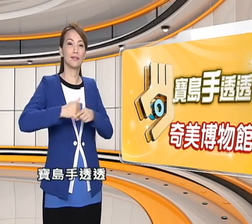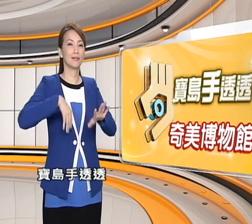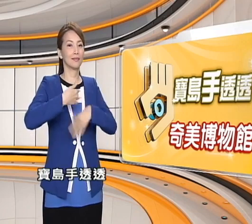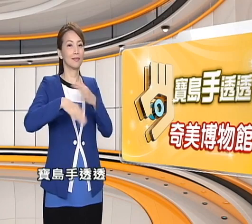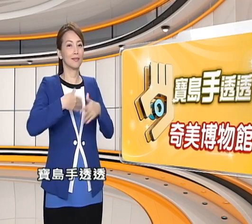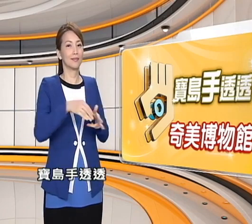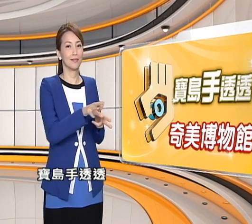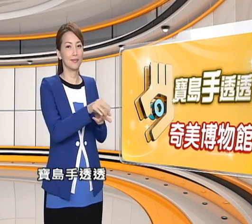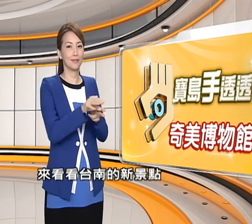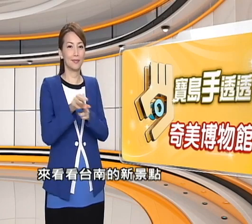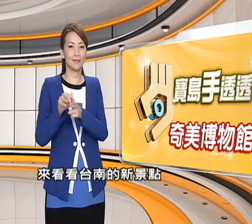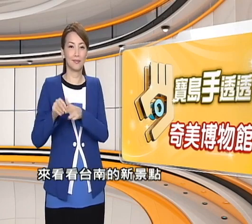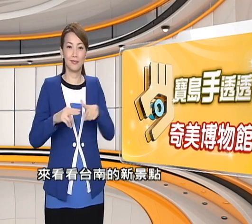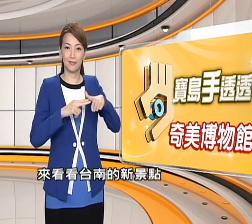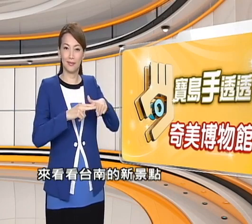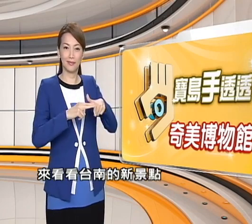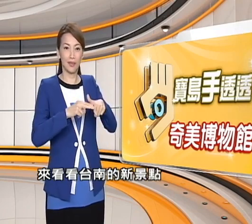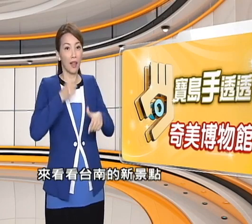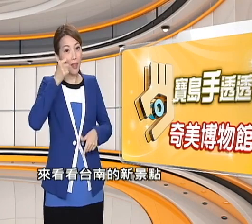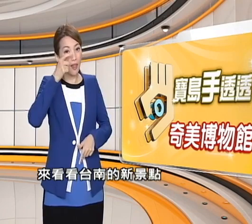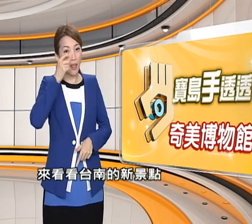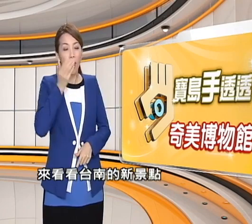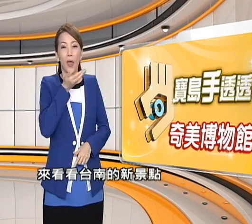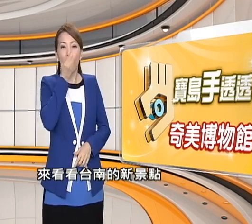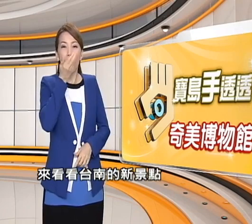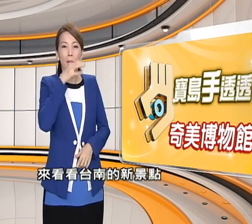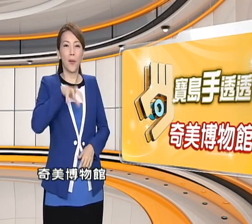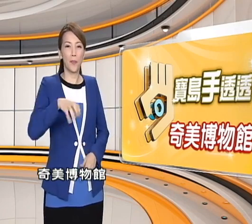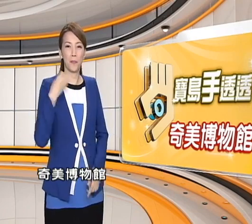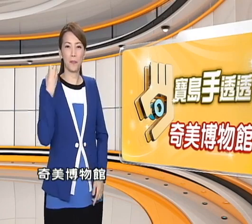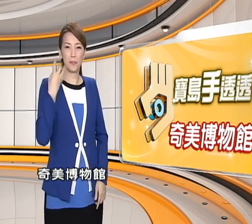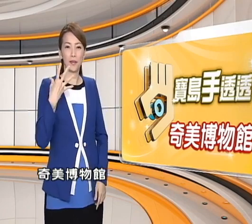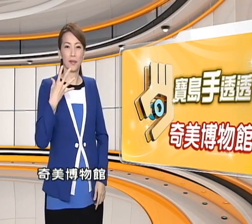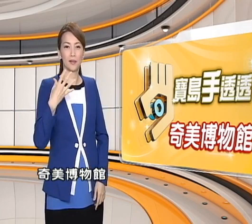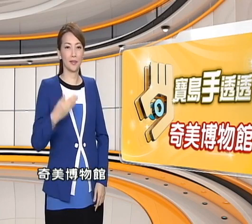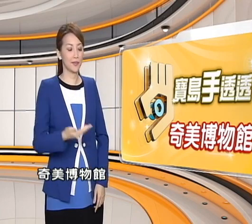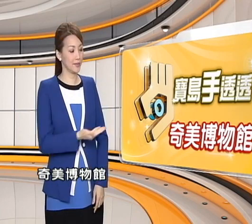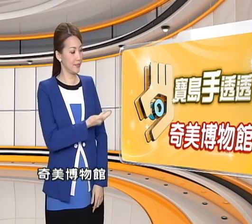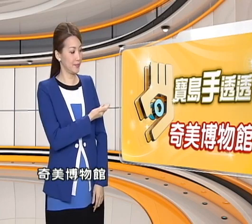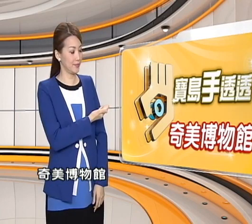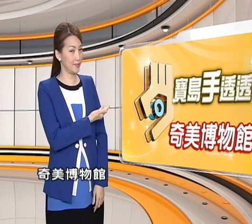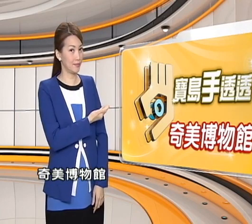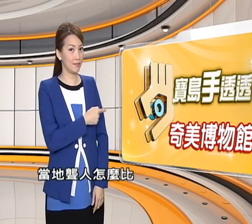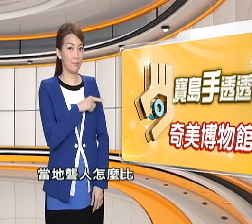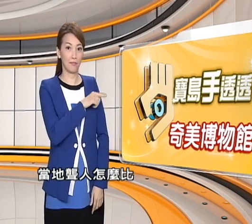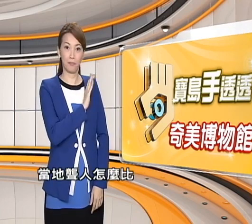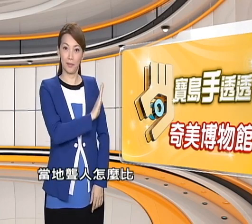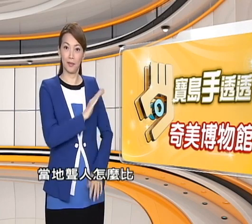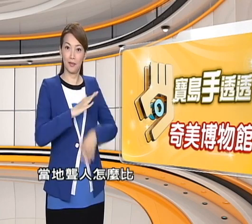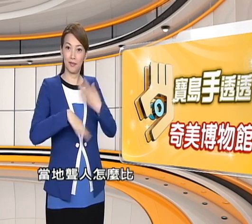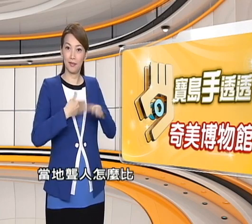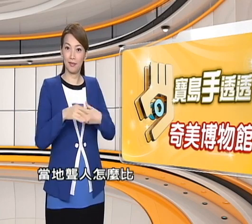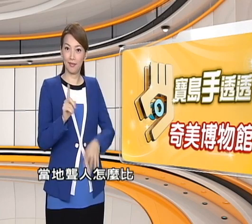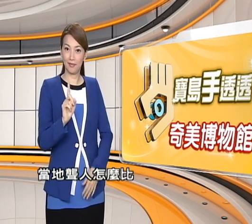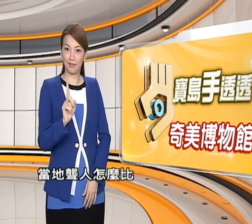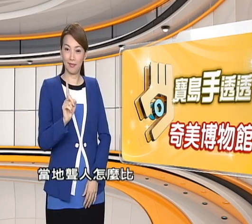宝岛手透透，我们来看看台南的新景点奇美博物馆，当地的龙人是怎么比的呢？